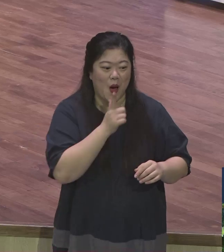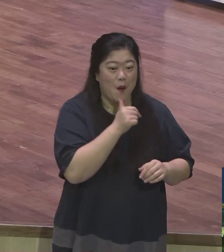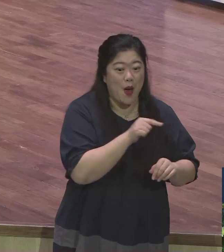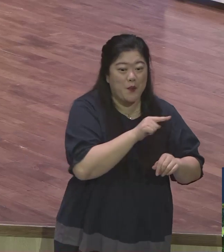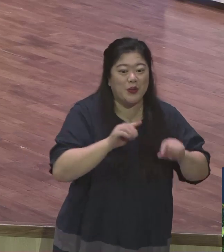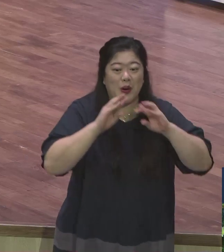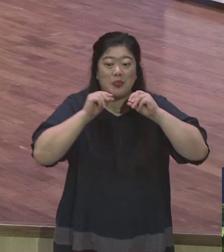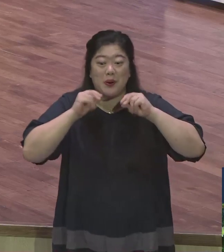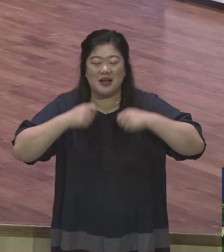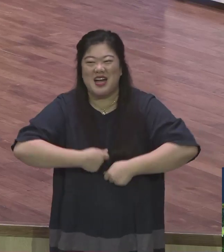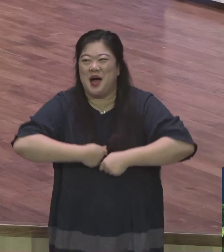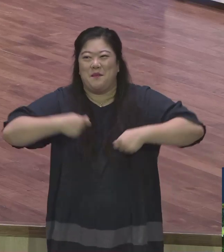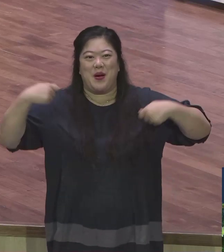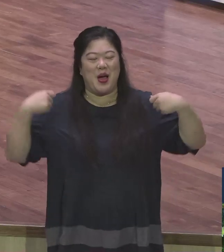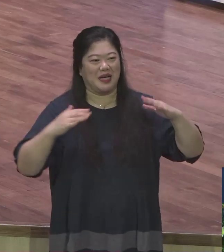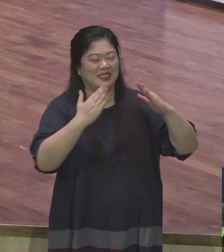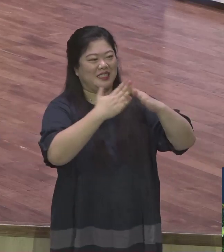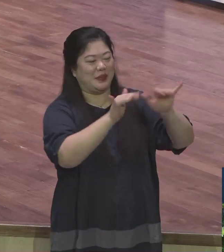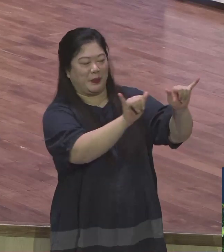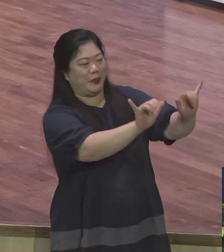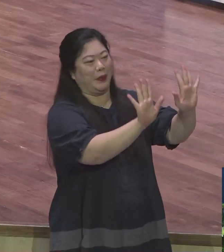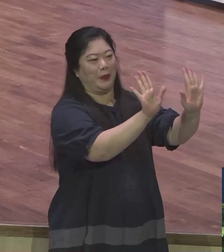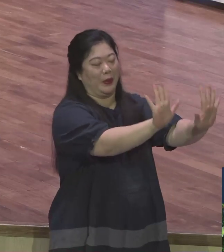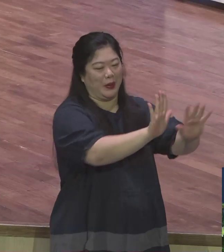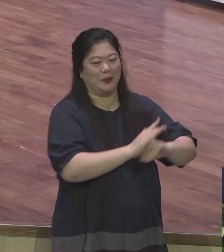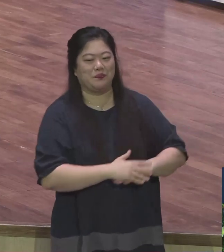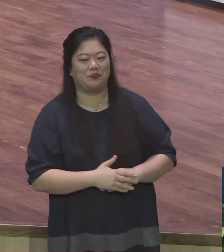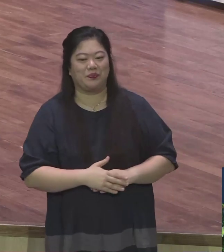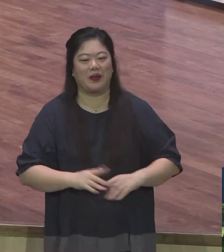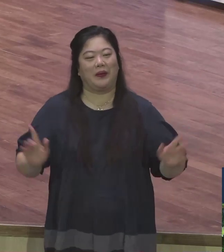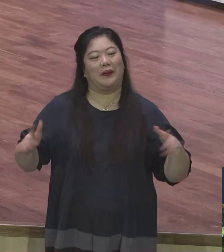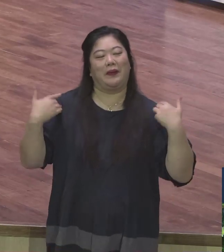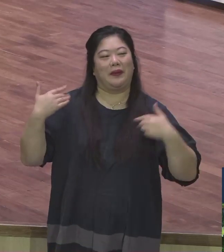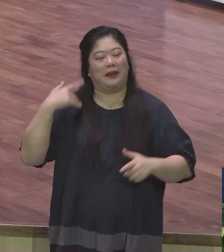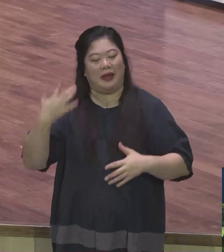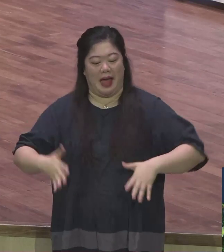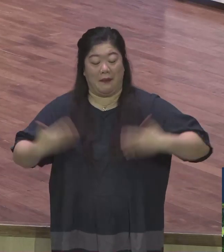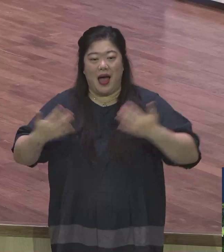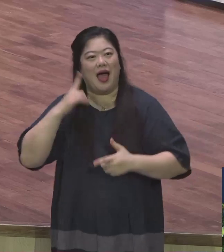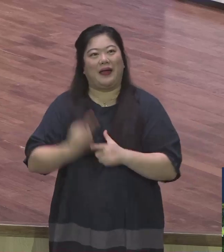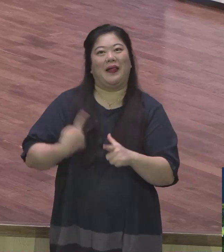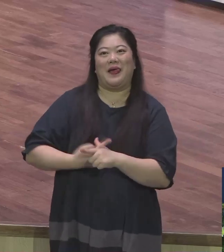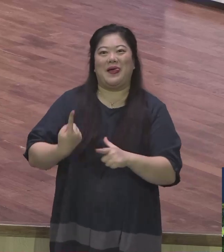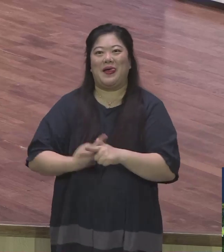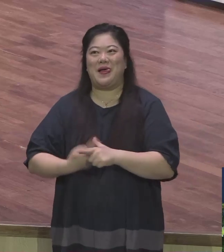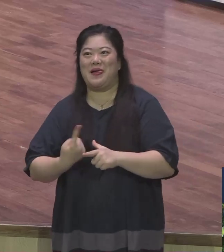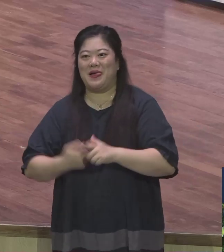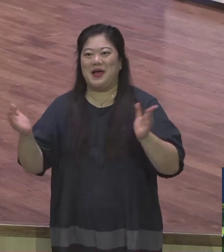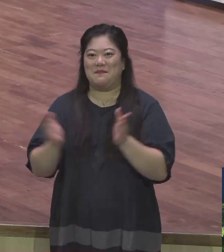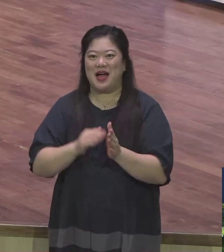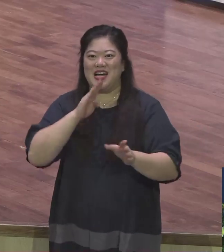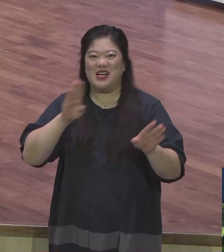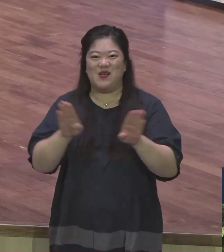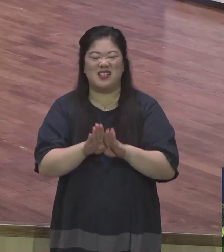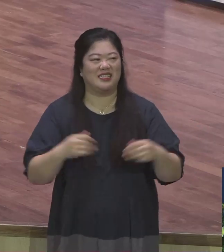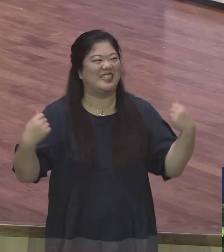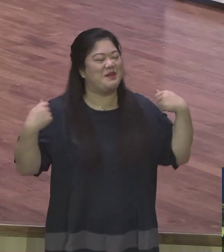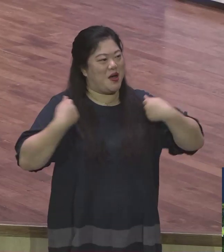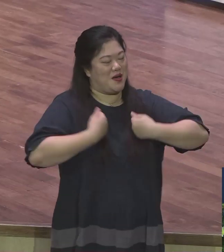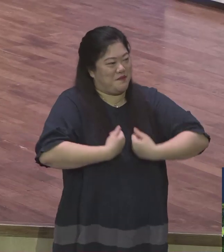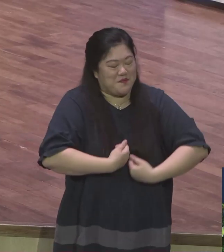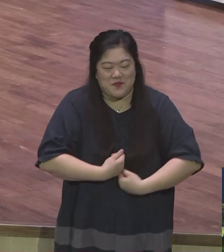교회 올 때만 옷 딱 입고 회사 갈 때 벗고 가. 사업을 할 때 벗고 가.